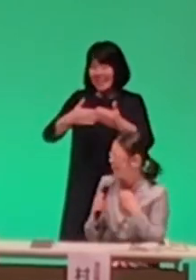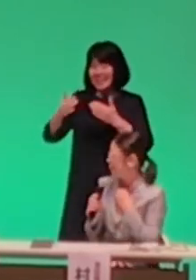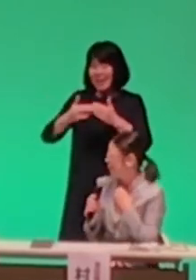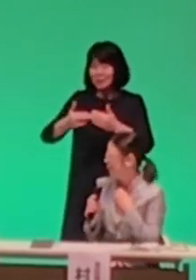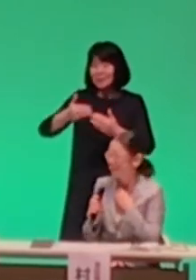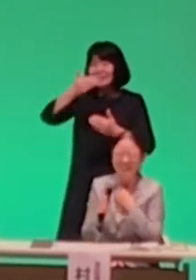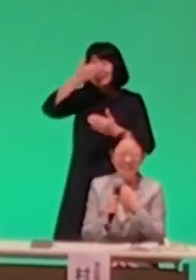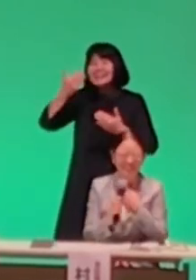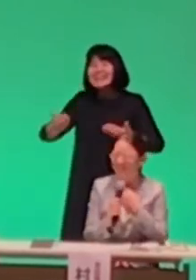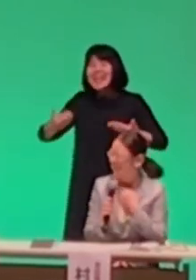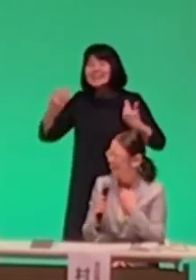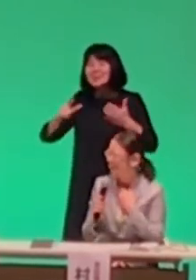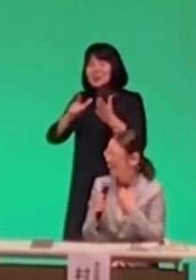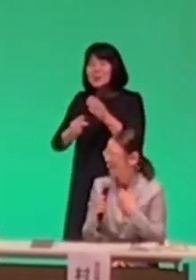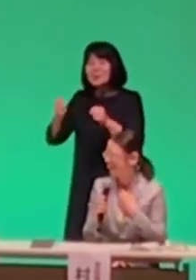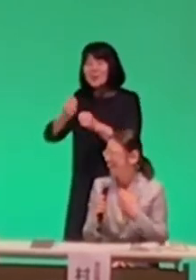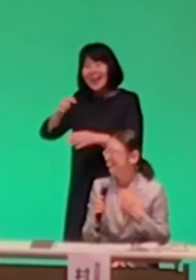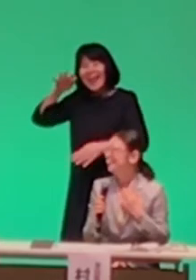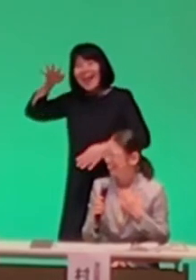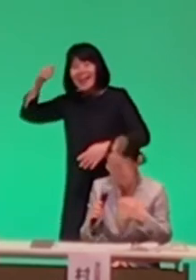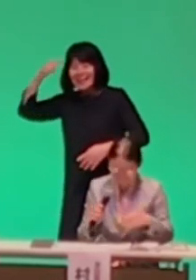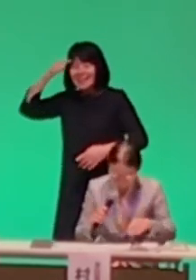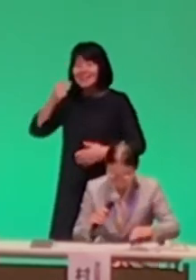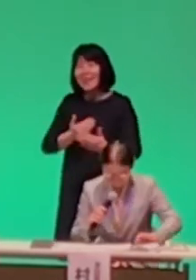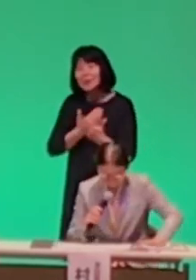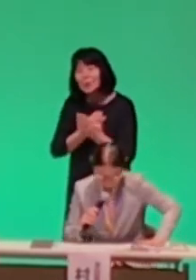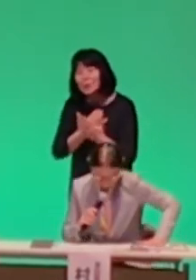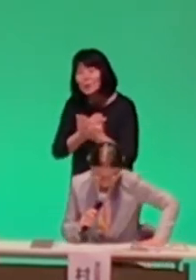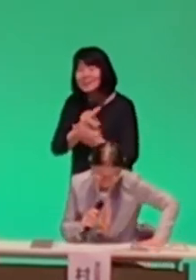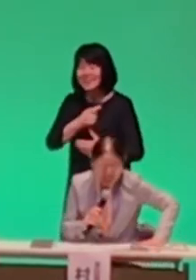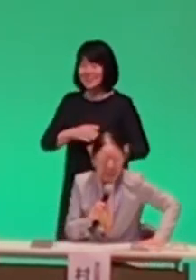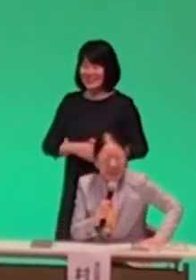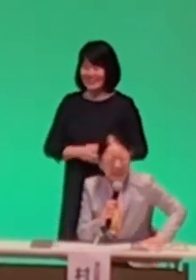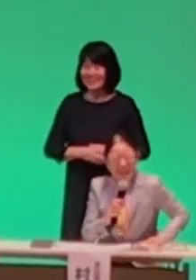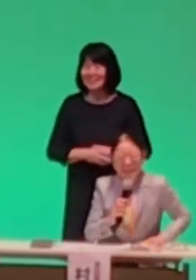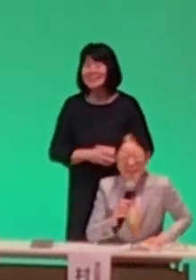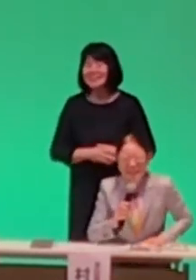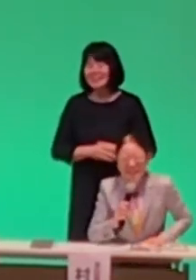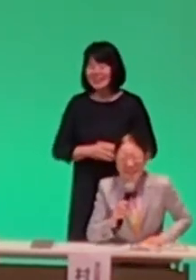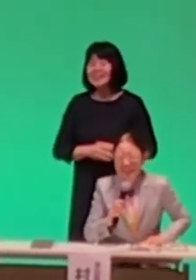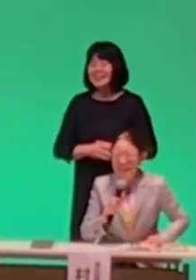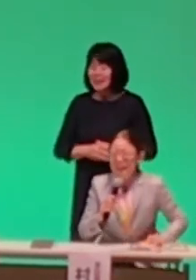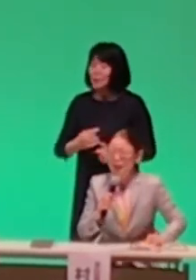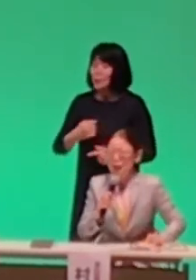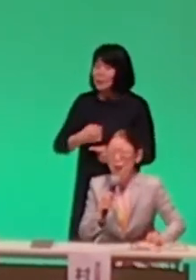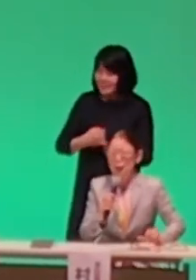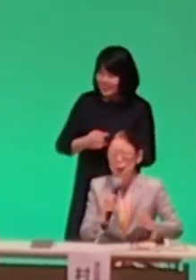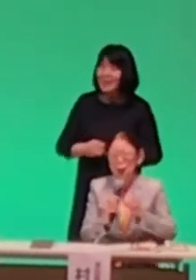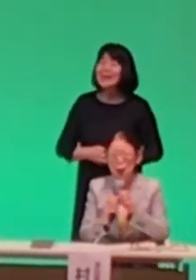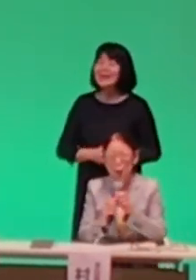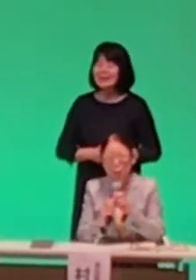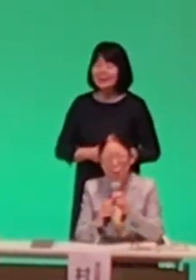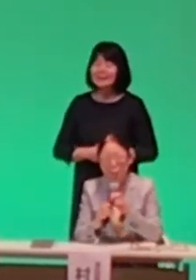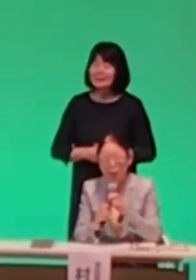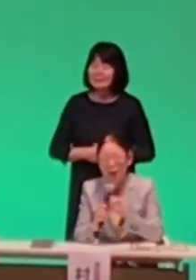の地にちょっと戻ってきて今日なんかドキドキしてます。私は